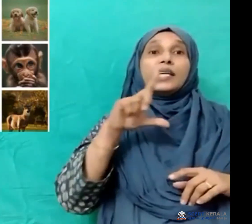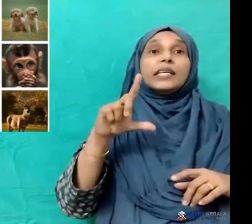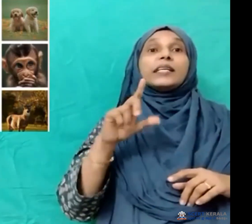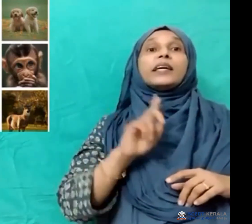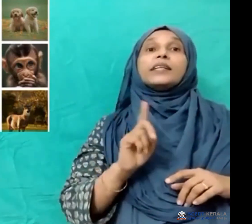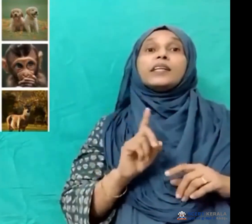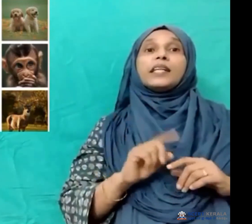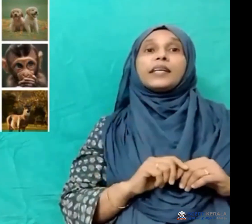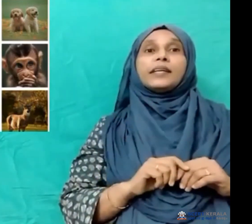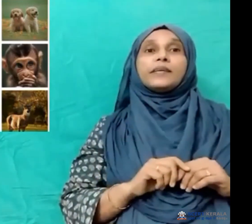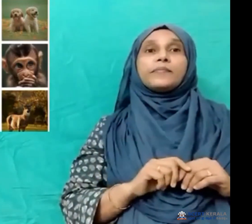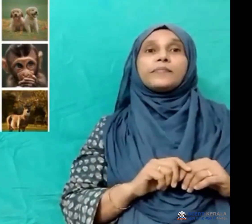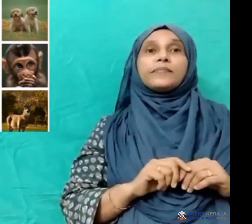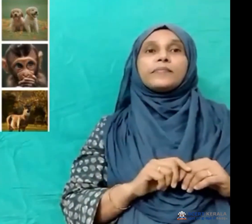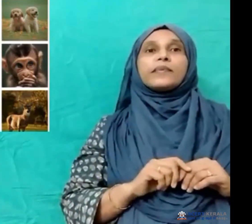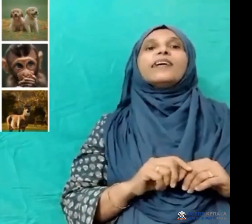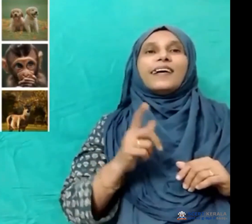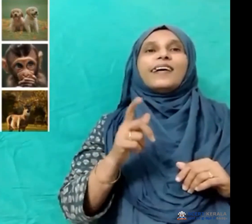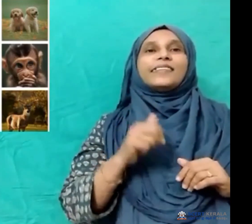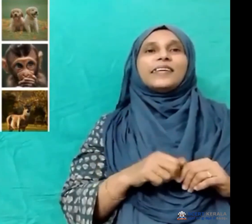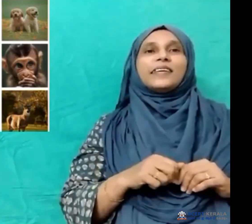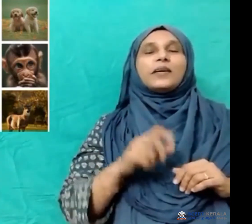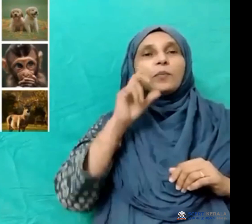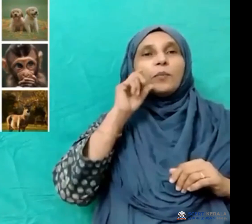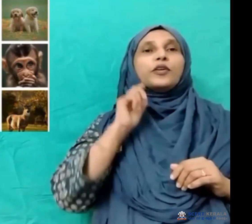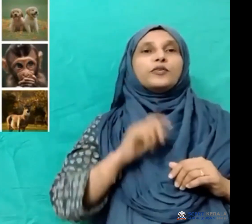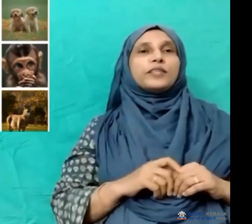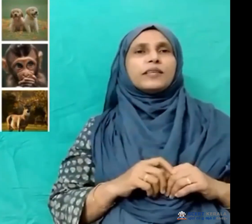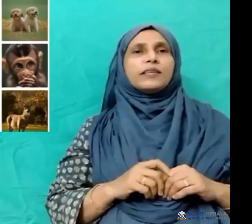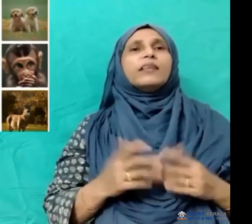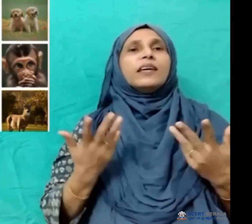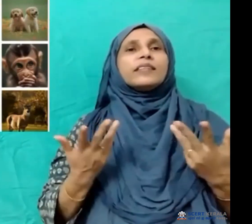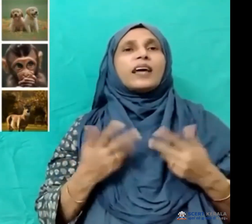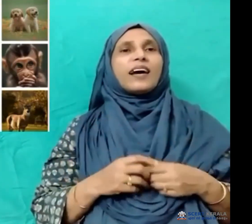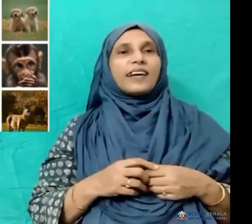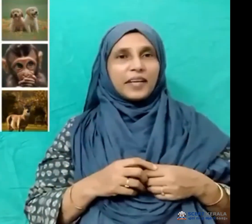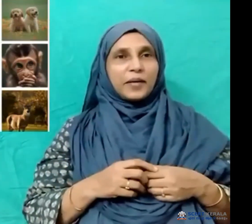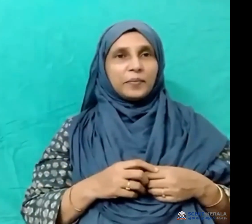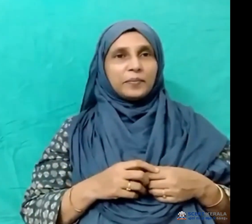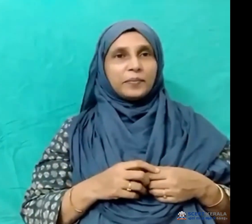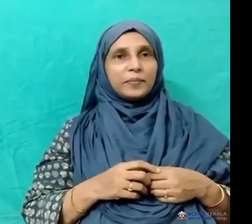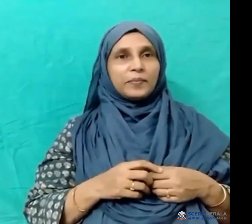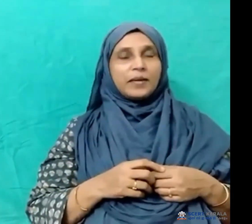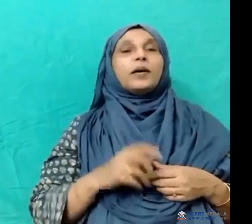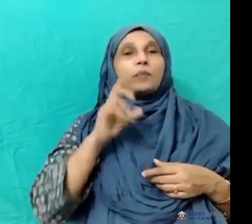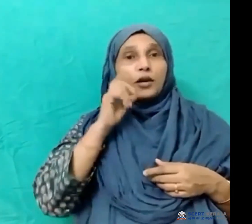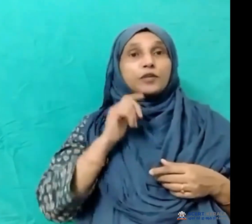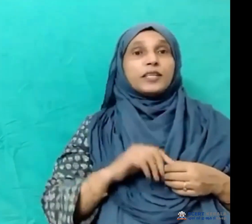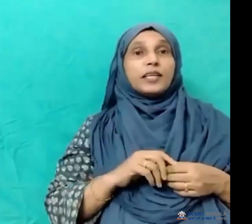ലീഡർ ആയിട്ടുള്ളത് ആരാണ്? അതെ, മനുഷ്യൻ. എന്താ കാരണം?